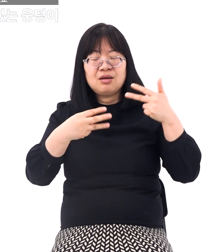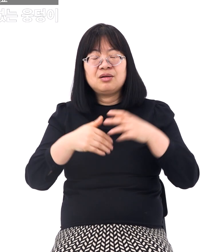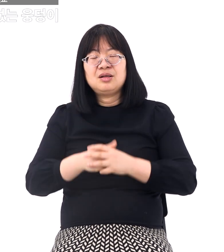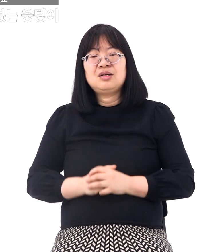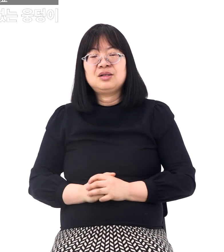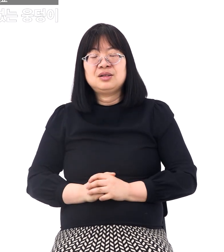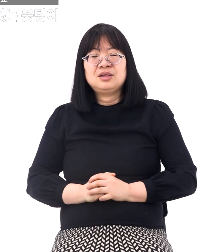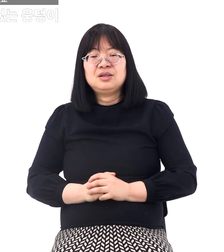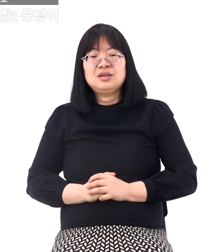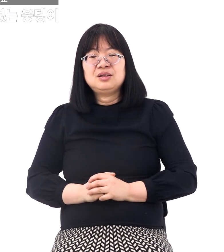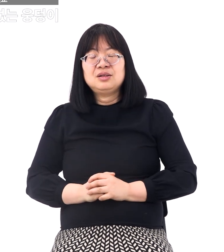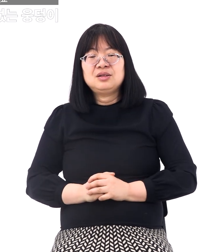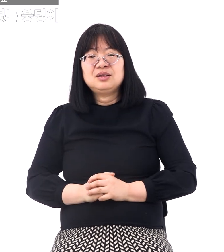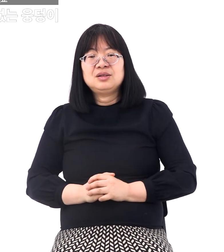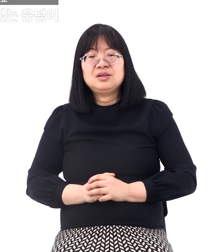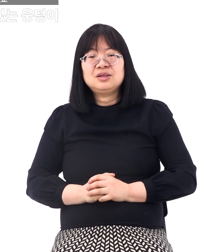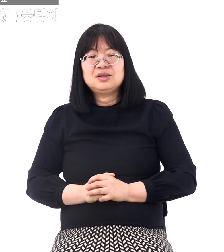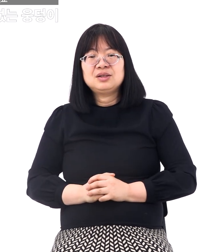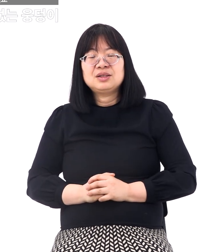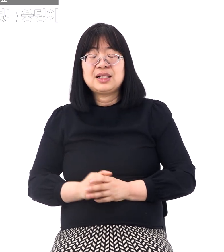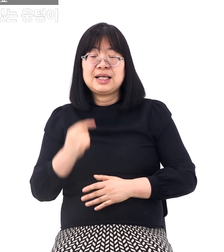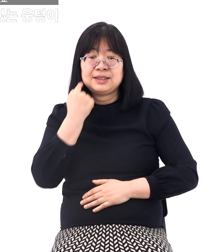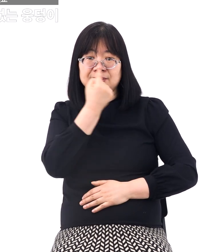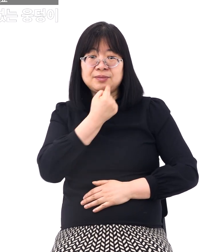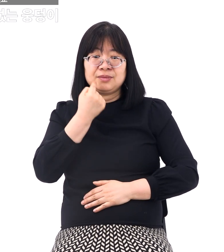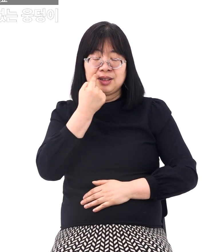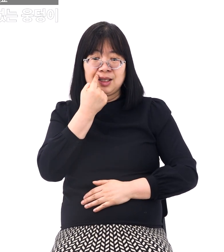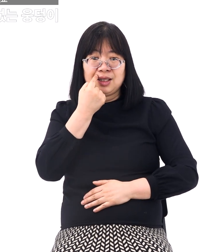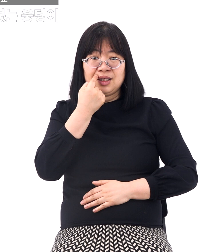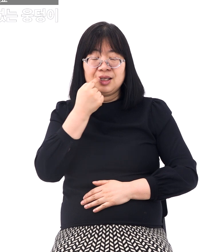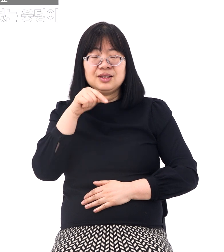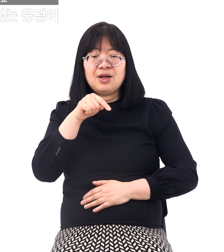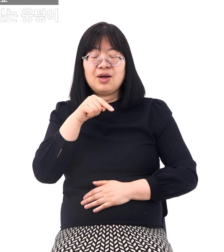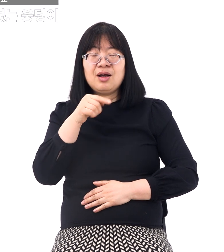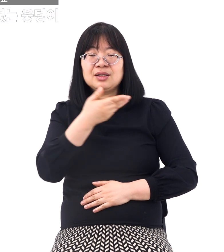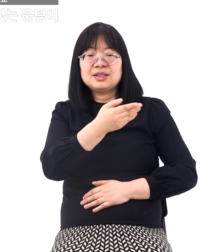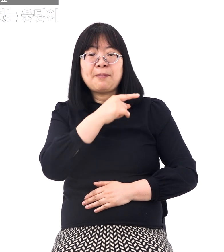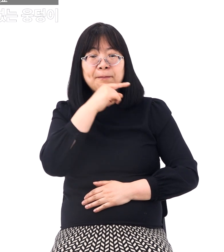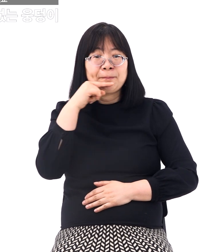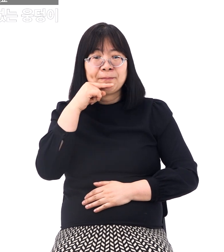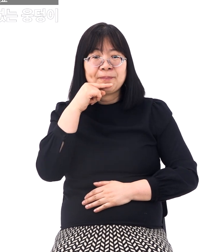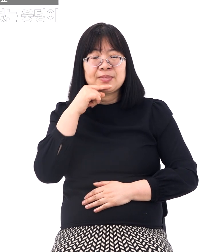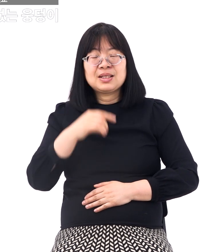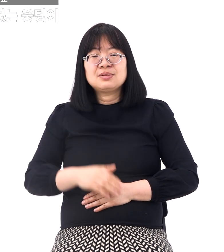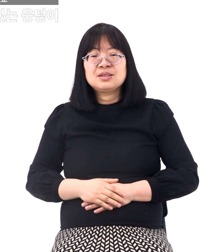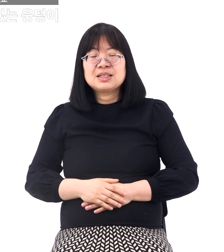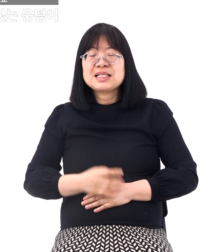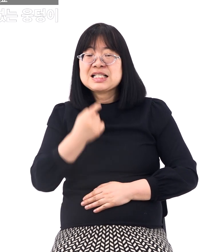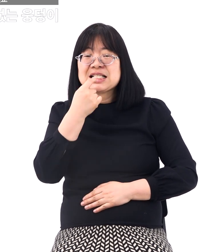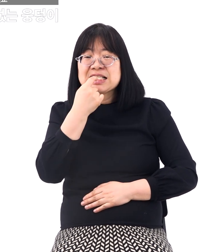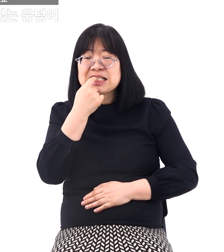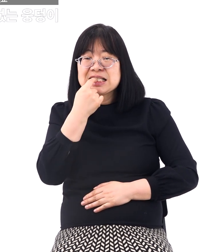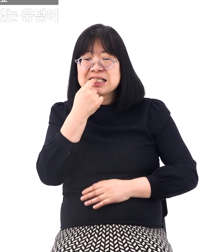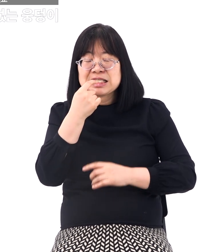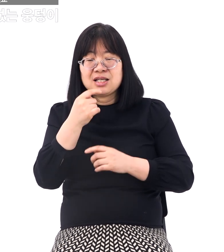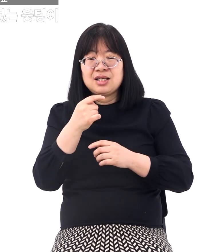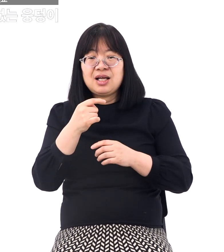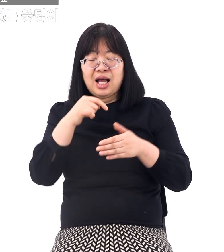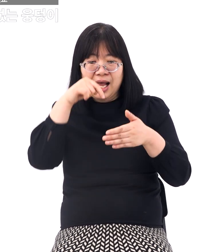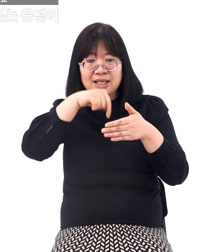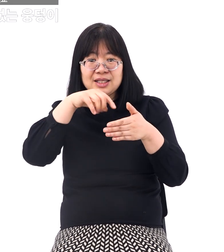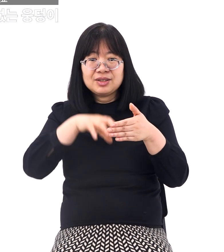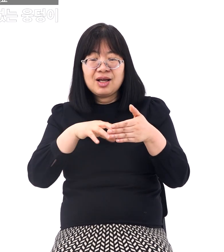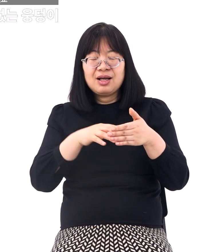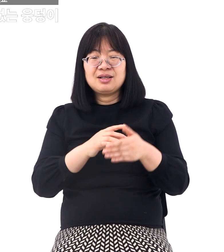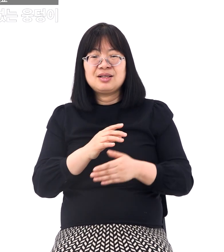7절 보시면 그의 입에서 그의 피를, 그의 입 사이에서 그 가정한